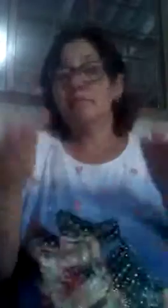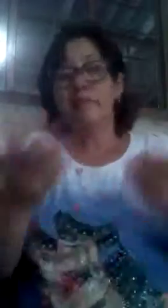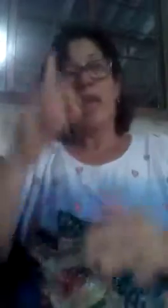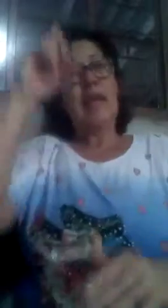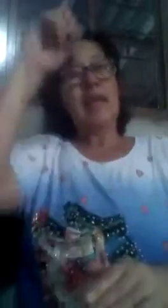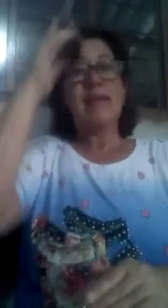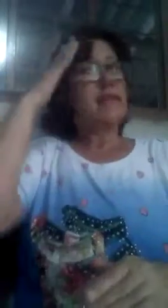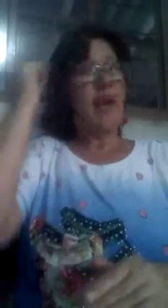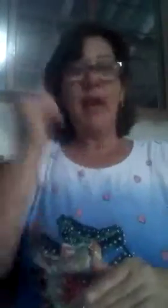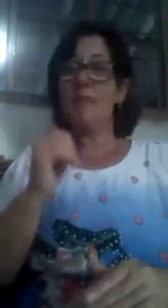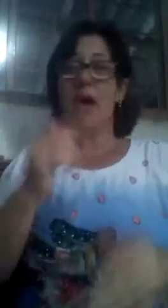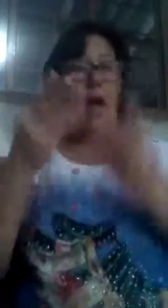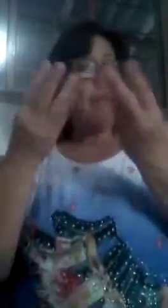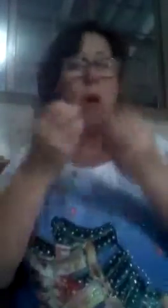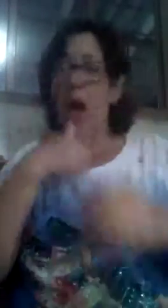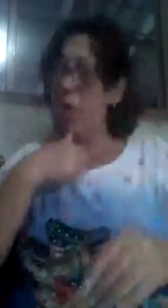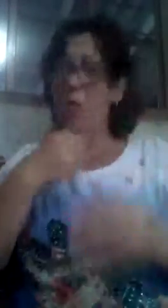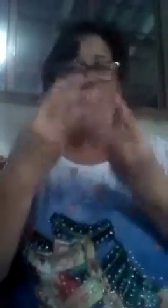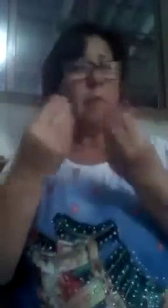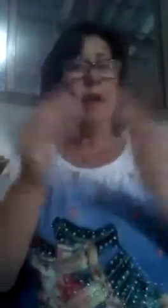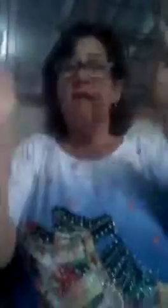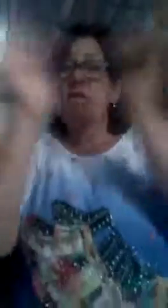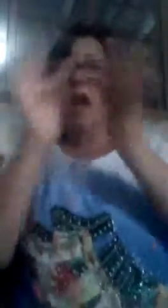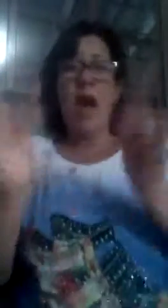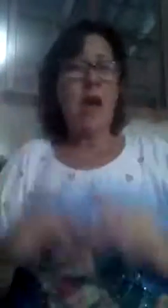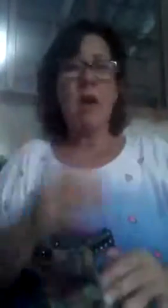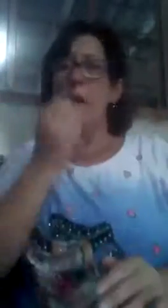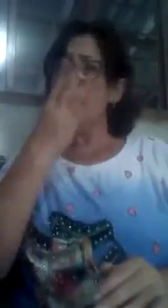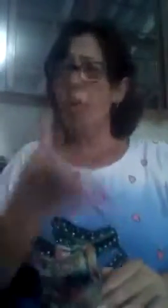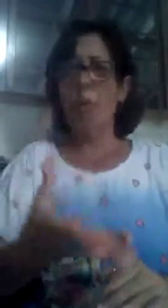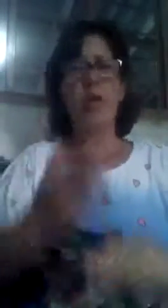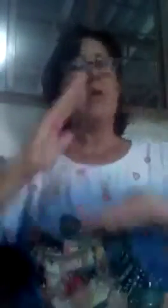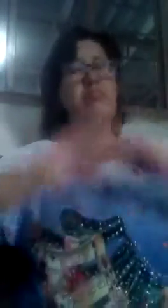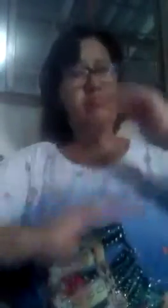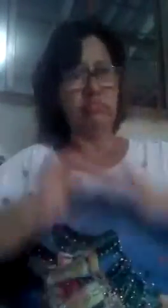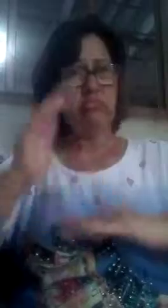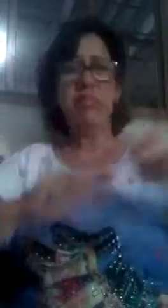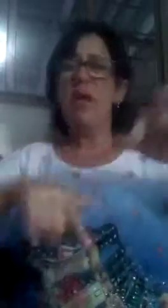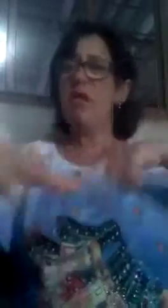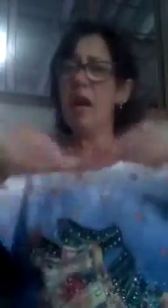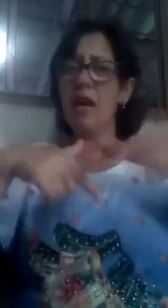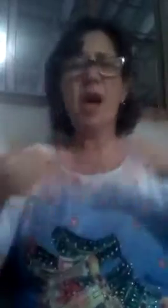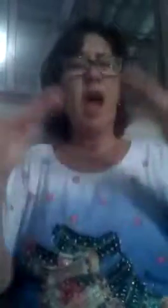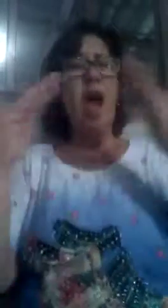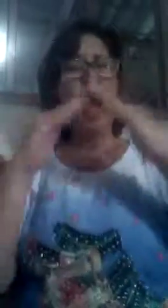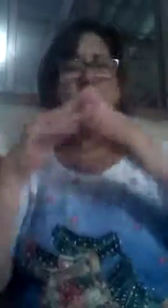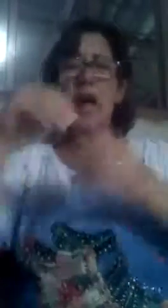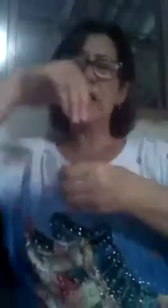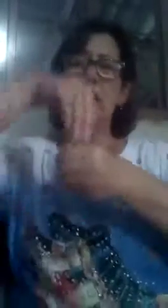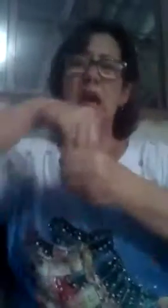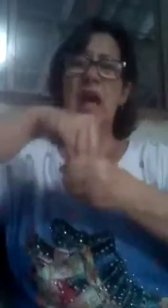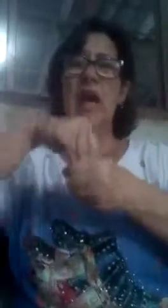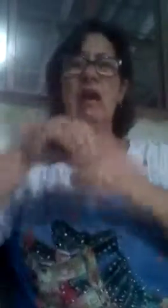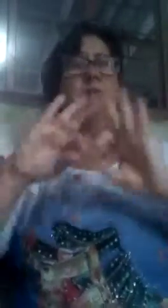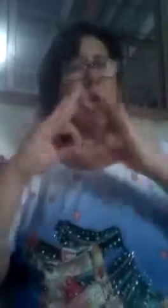oportunidade é bom pra gente ter experiência Aí a gente pegou os papéis Aí ela falou assim Que já era pra levar todos os